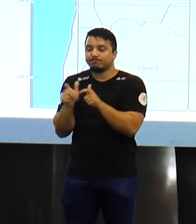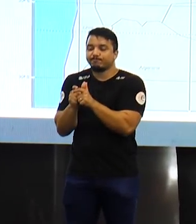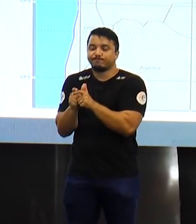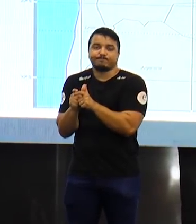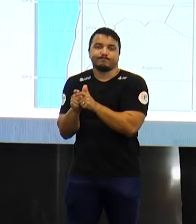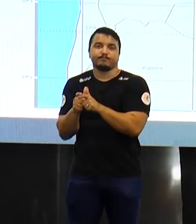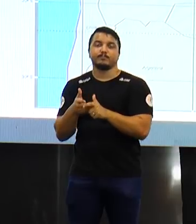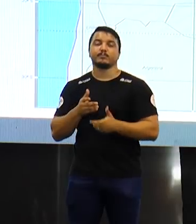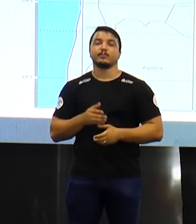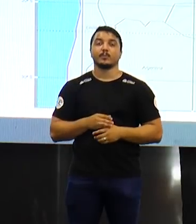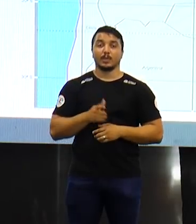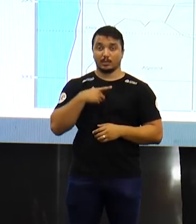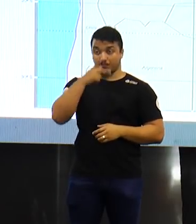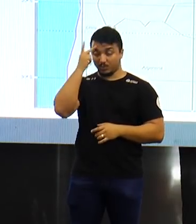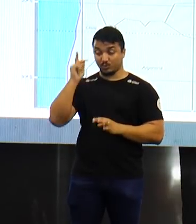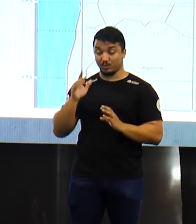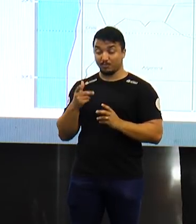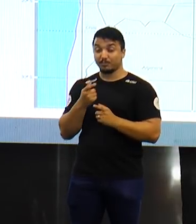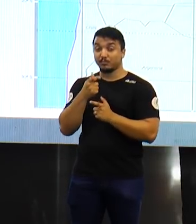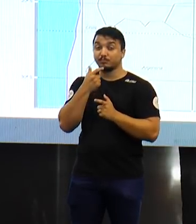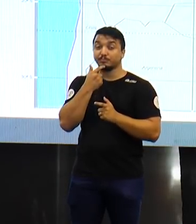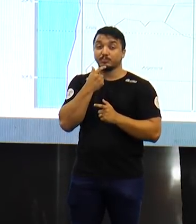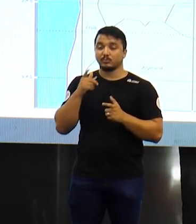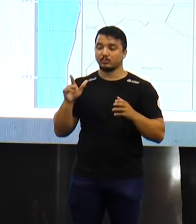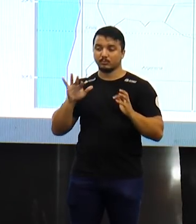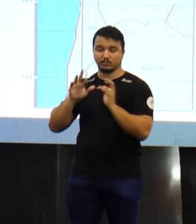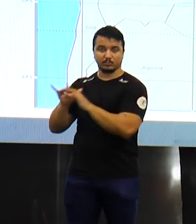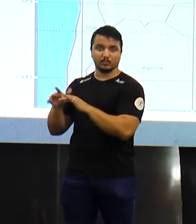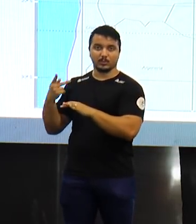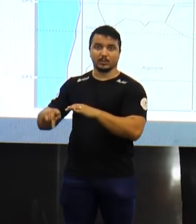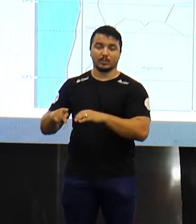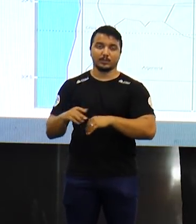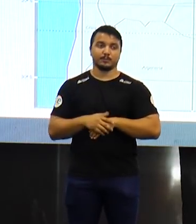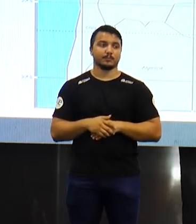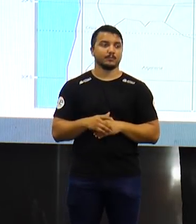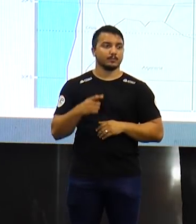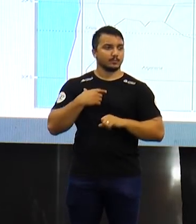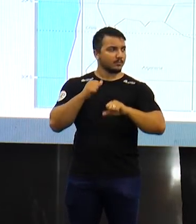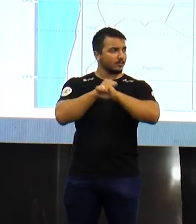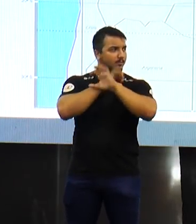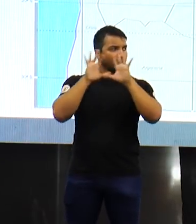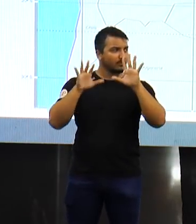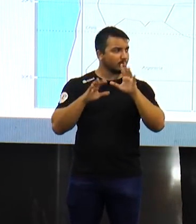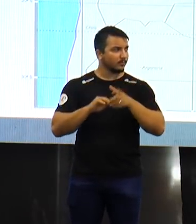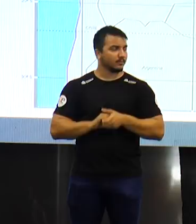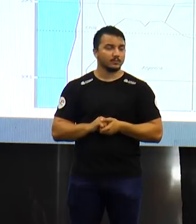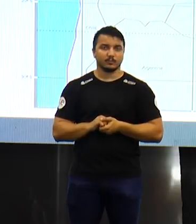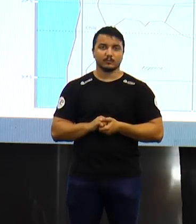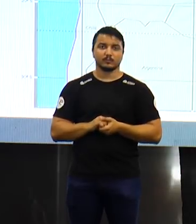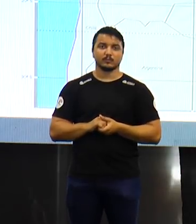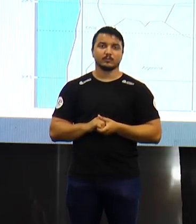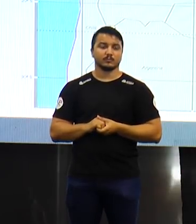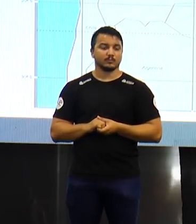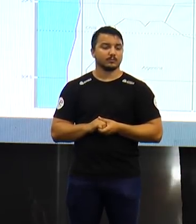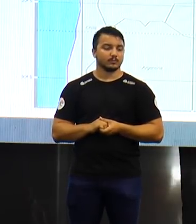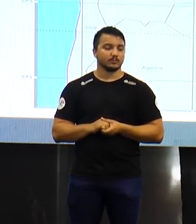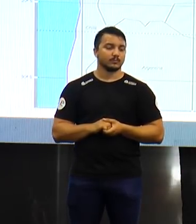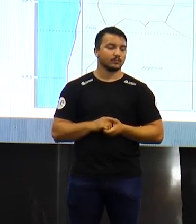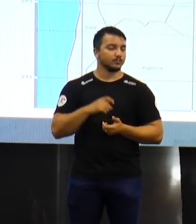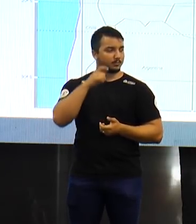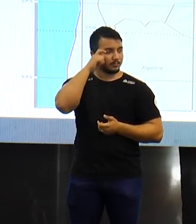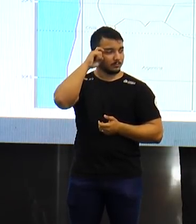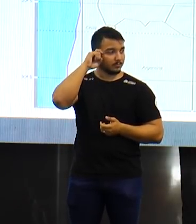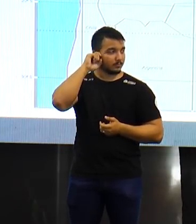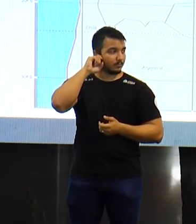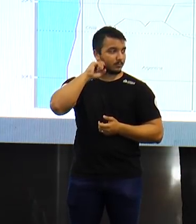grande. Pouquíssimas pessoas estavam na Amazônia brasileira. Está claro para vocês? Sim, beleza.